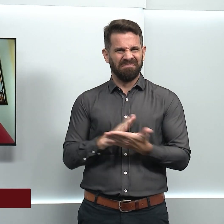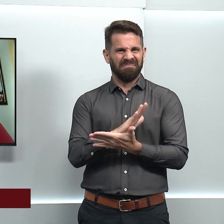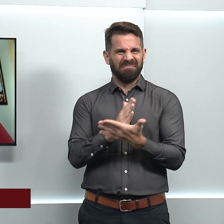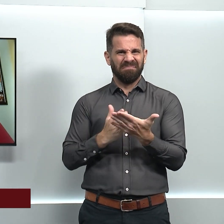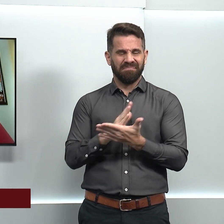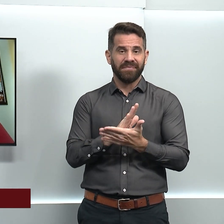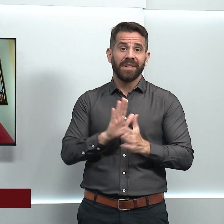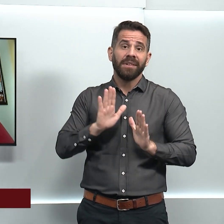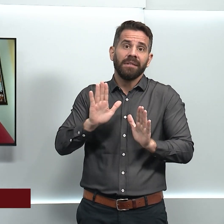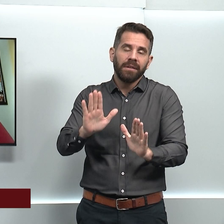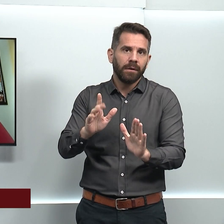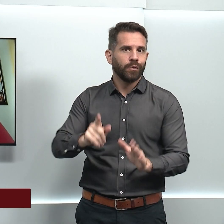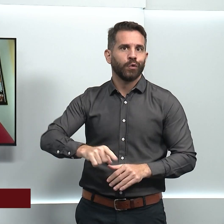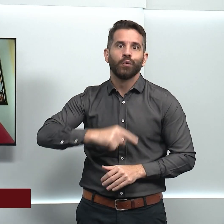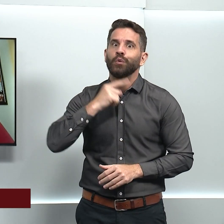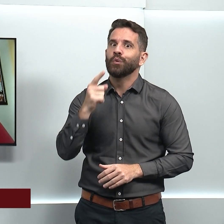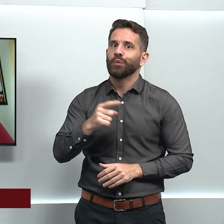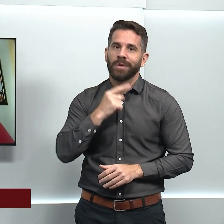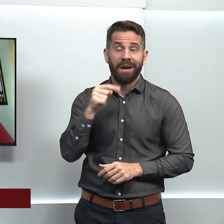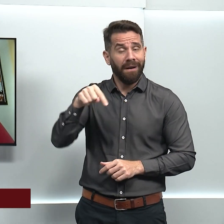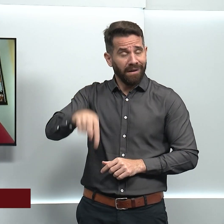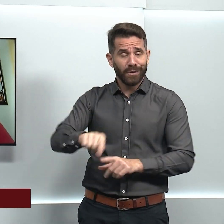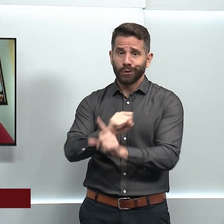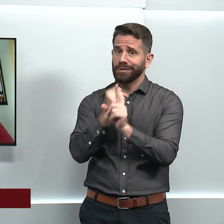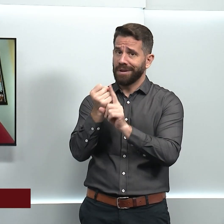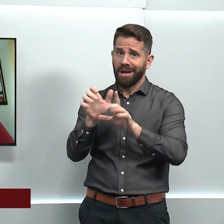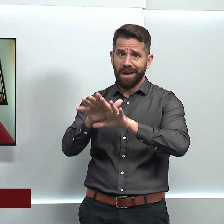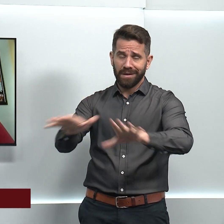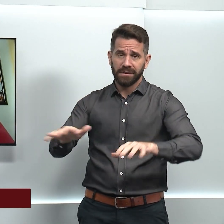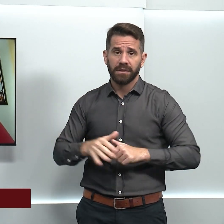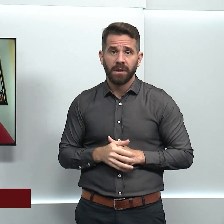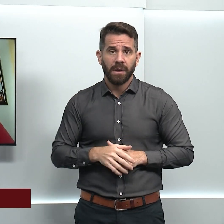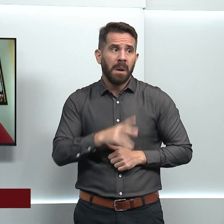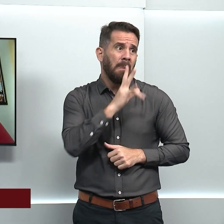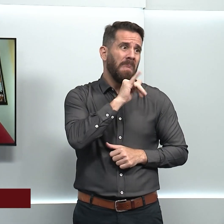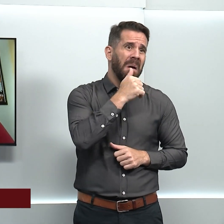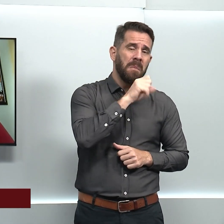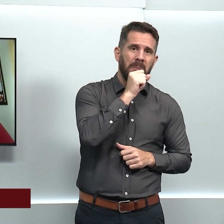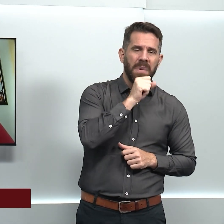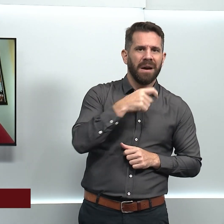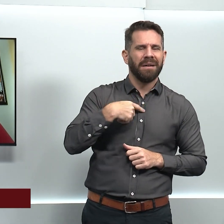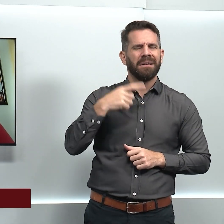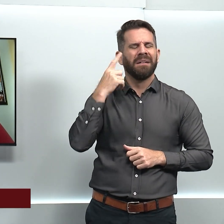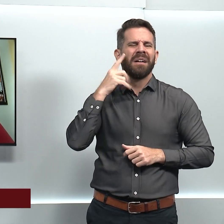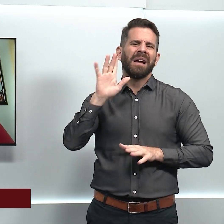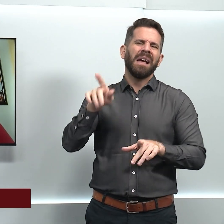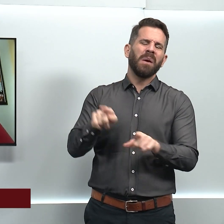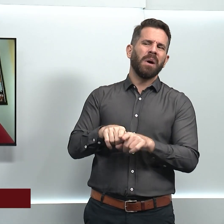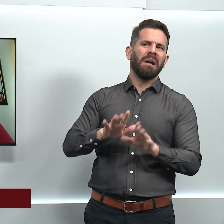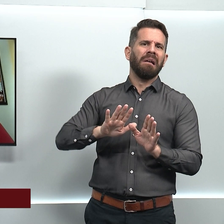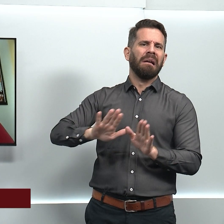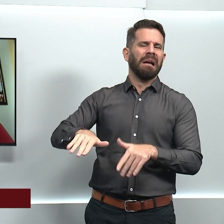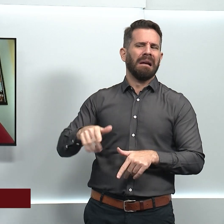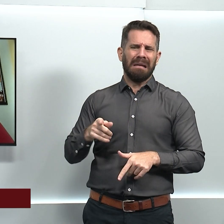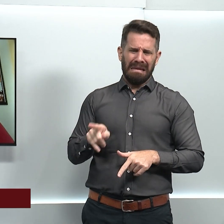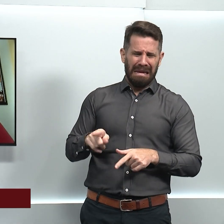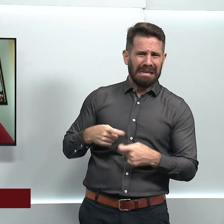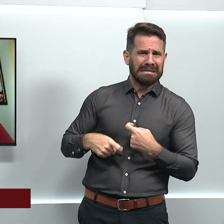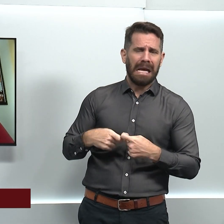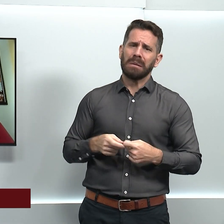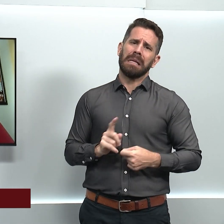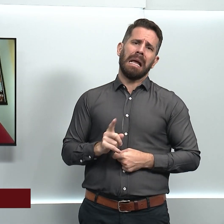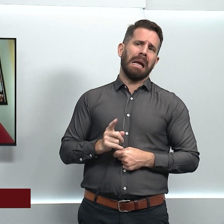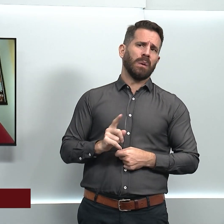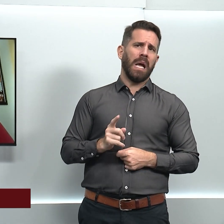não acontece, né? Então, os pais, né, fazerem de conta que os filhos não estão tendo relação sexual não vai fazer com que eles